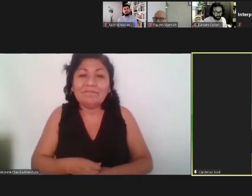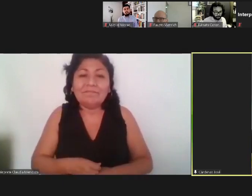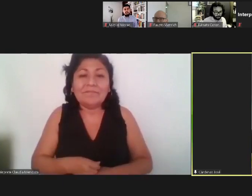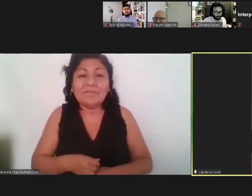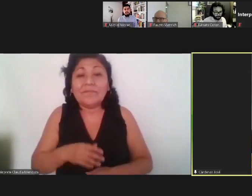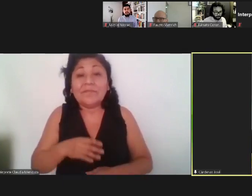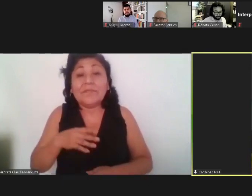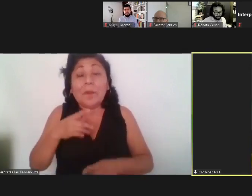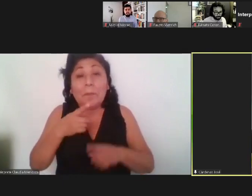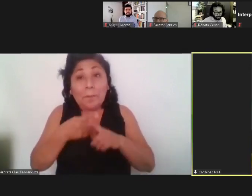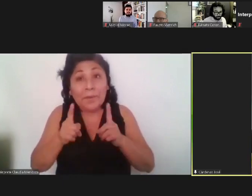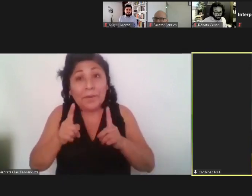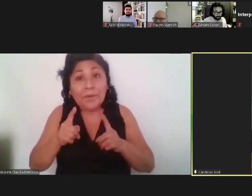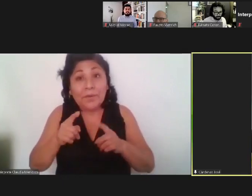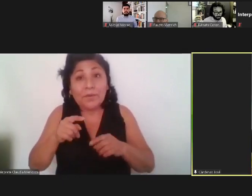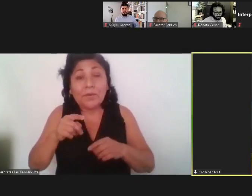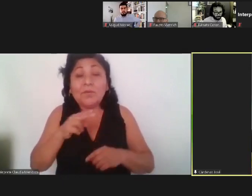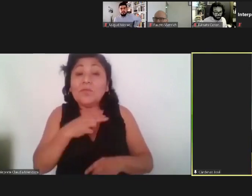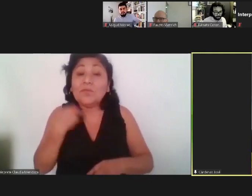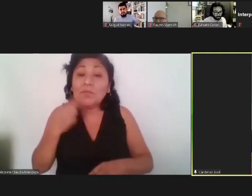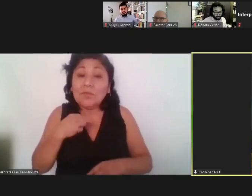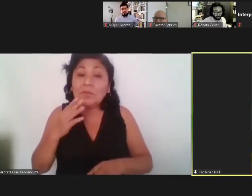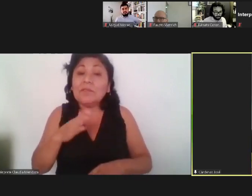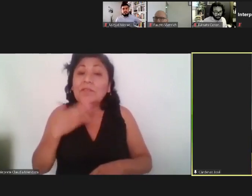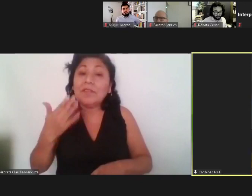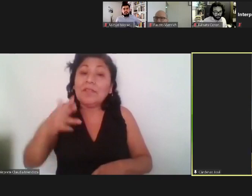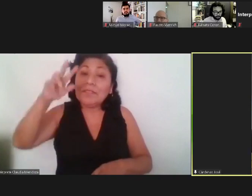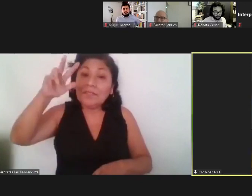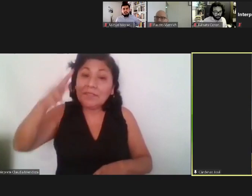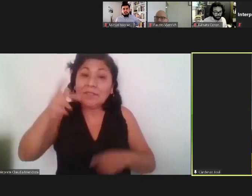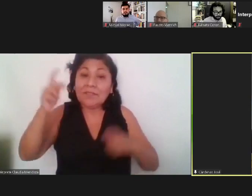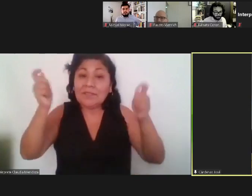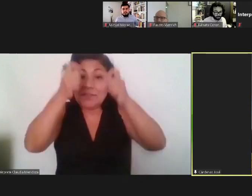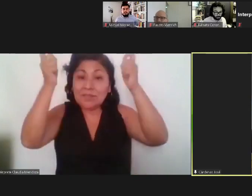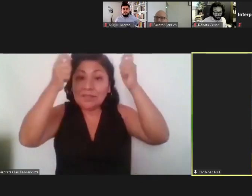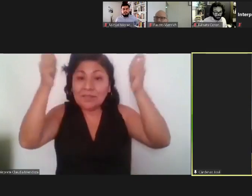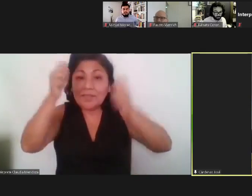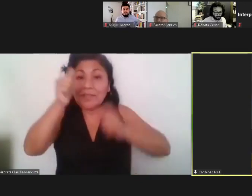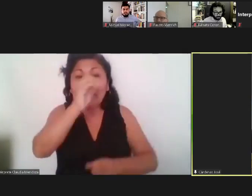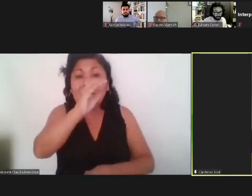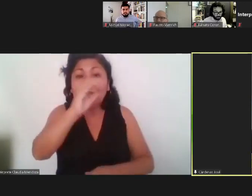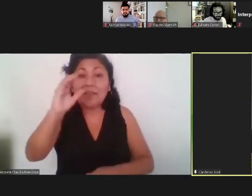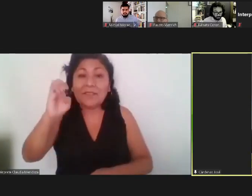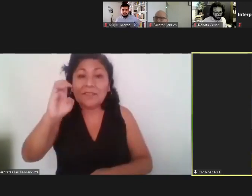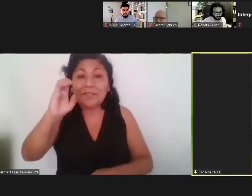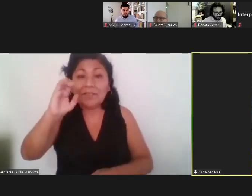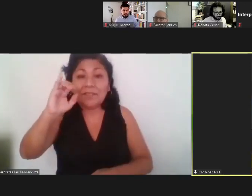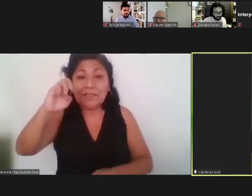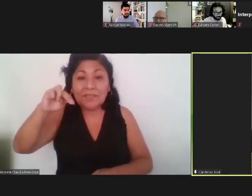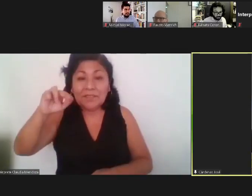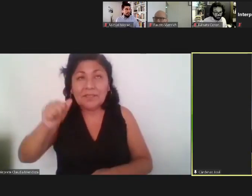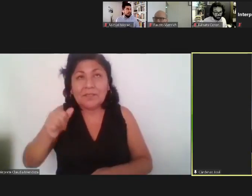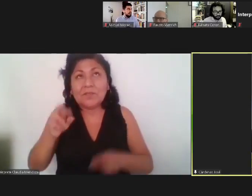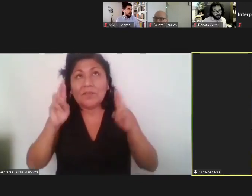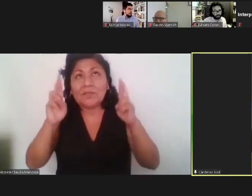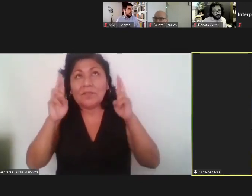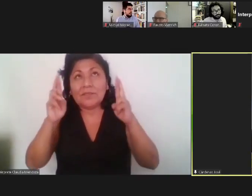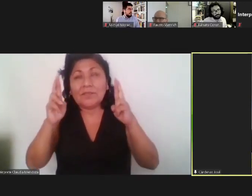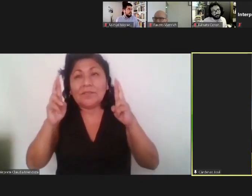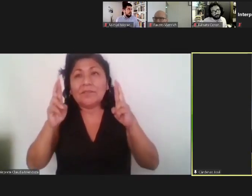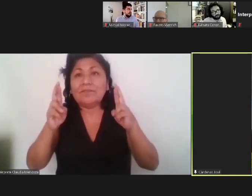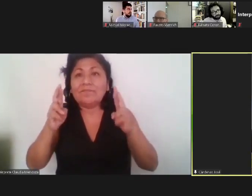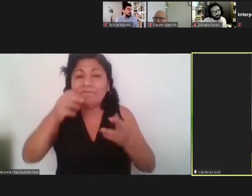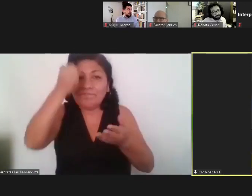en noviembre y esperamos que, digamos, se apruebe la nueva ley de derechos de autor para que